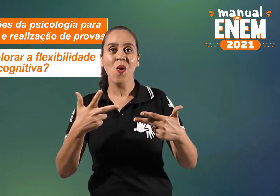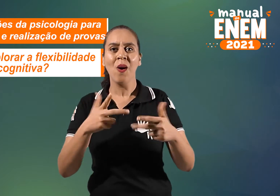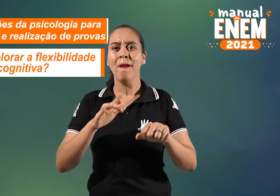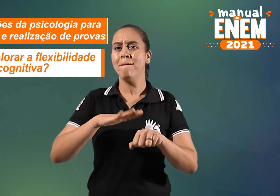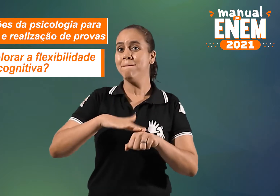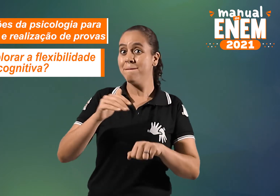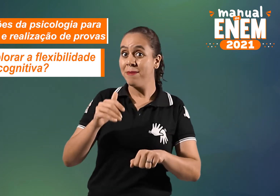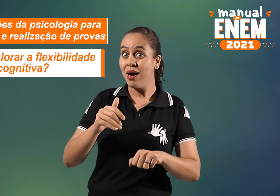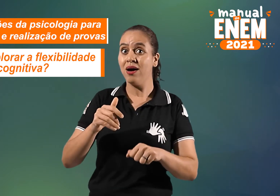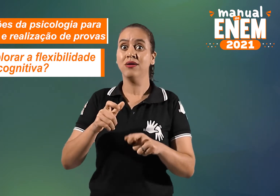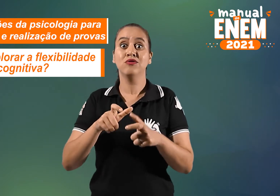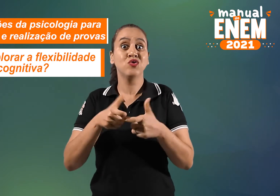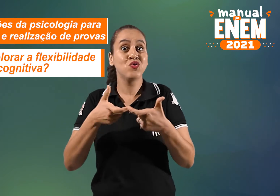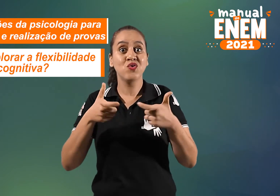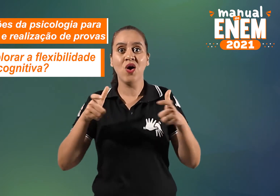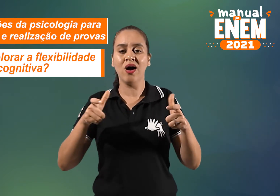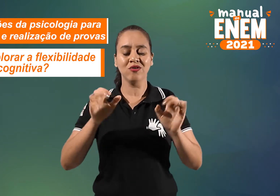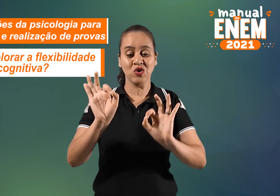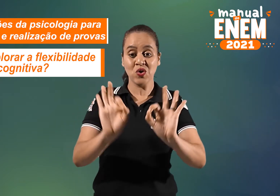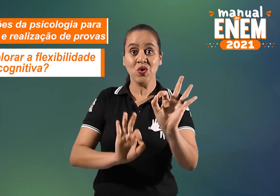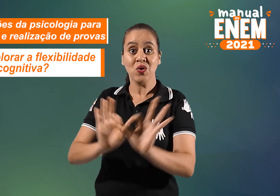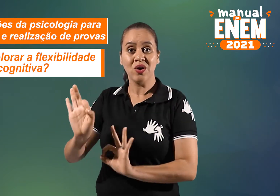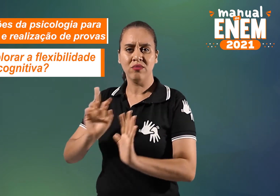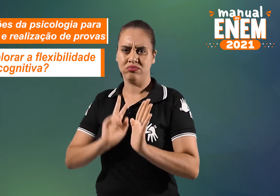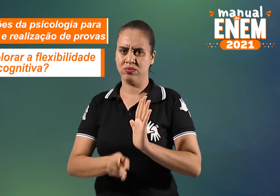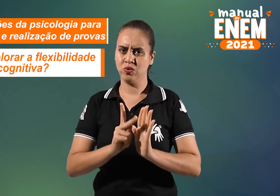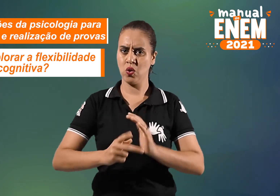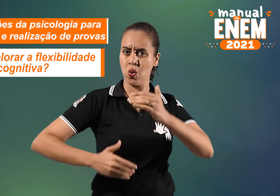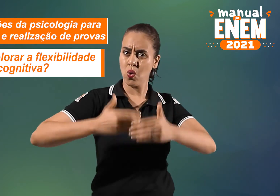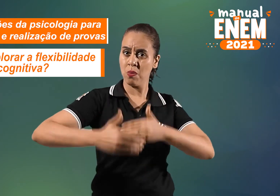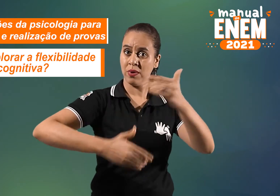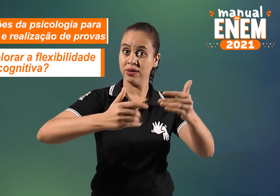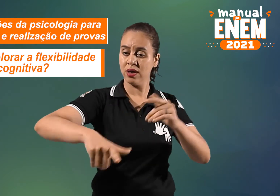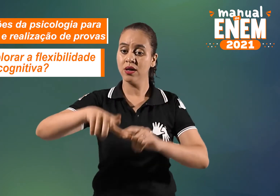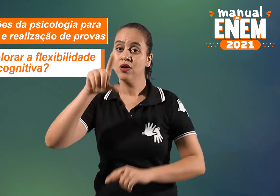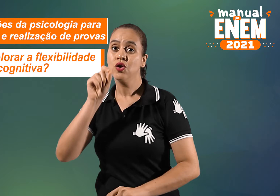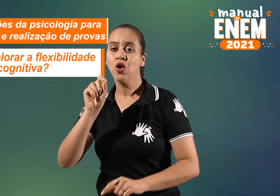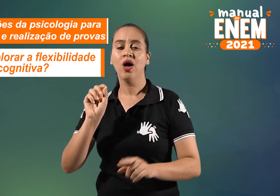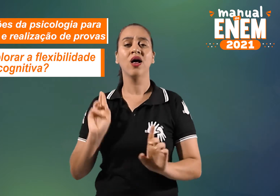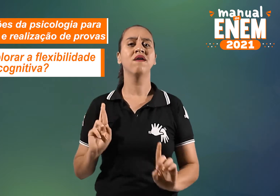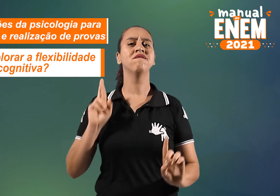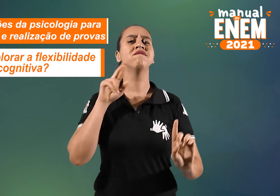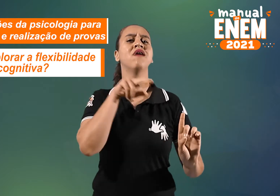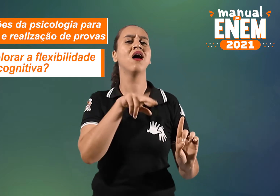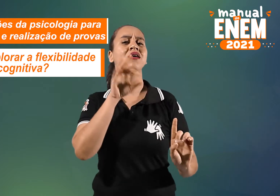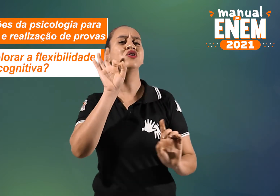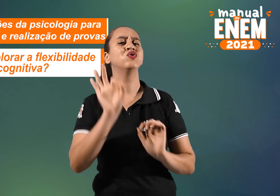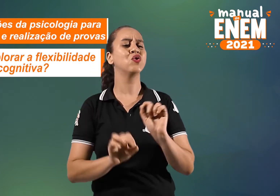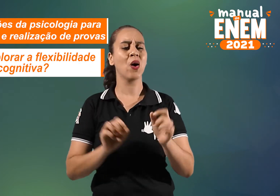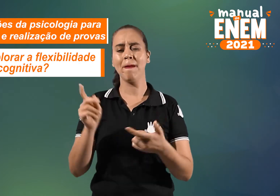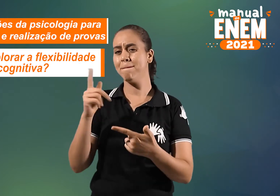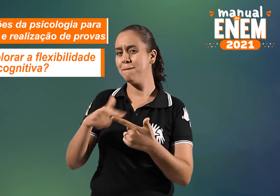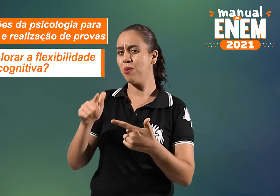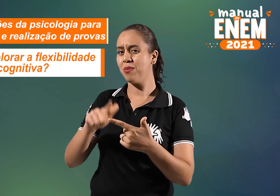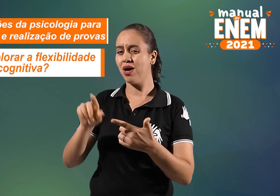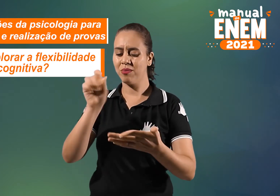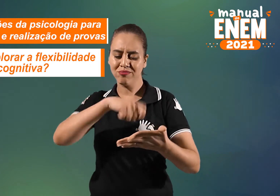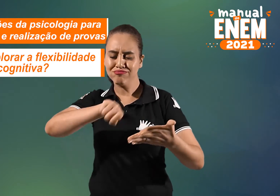complexas, tais como o planejamento, a organização, processo decisório, inferência, resolução de problemas e